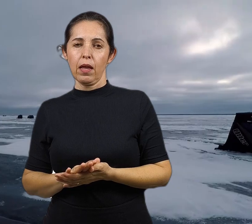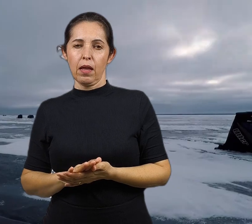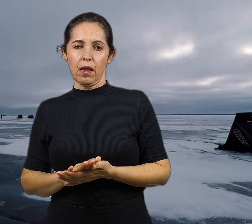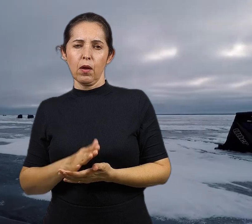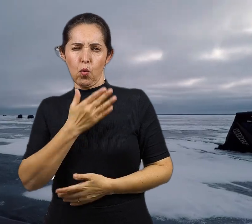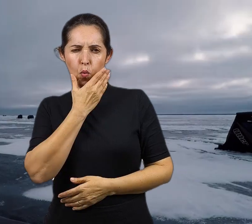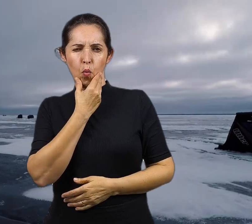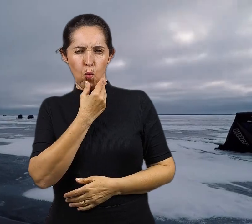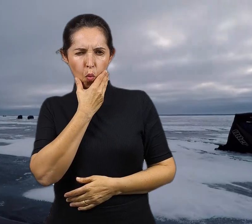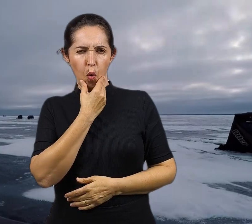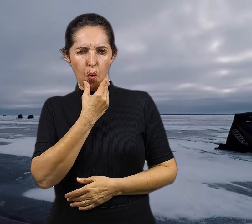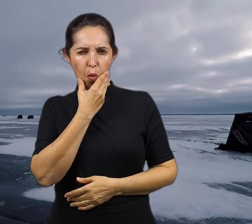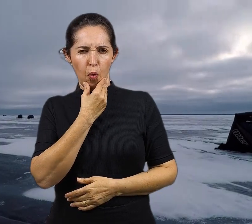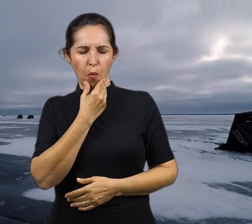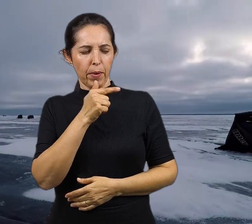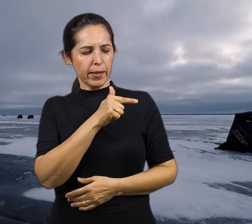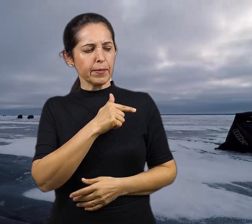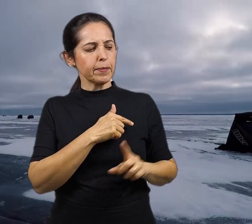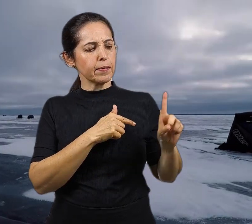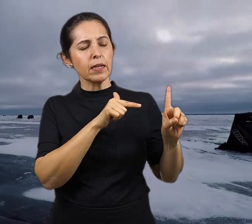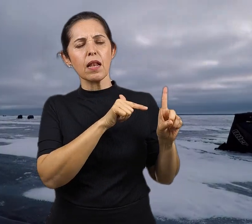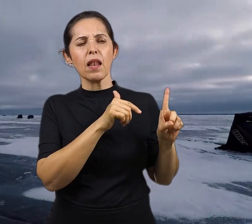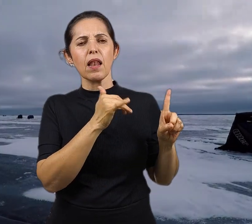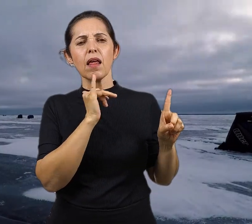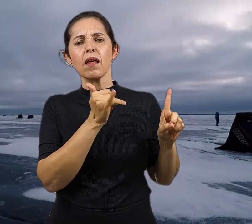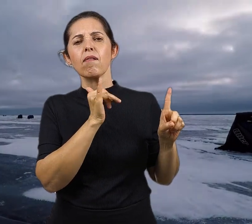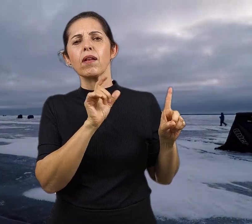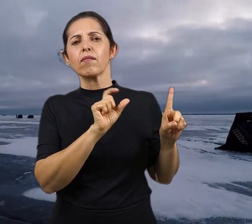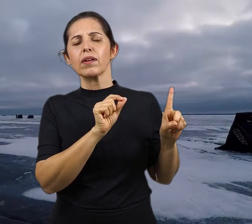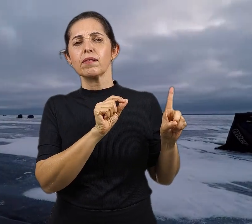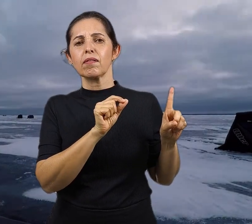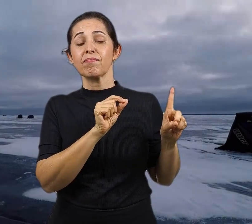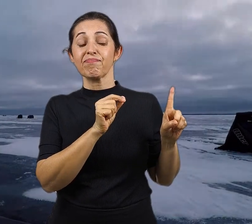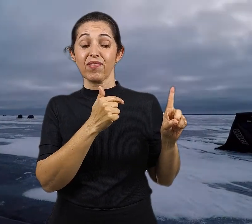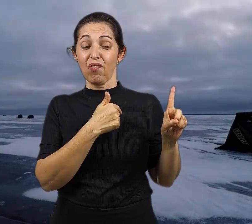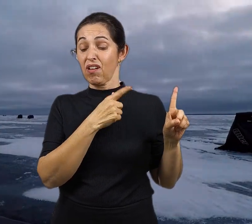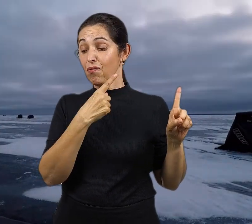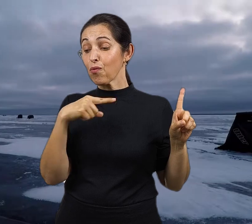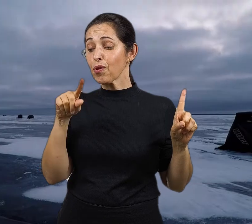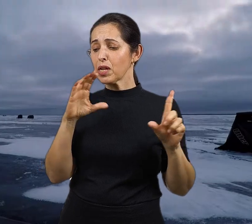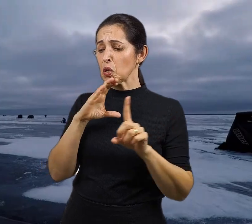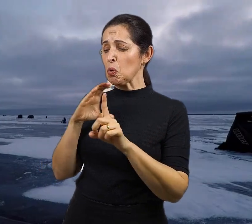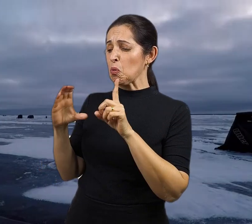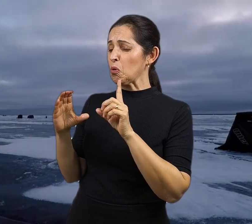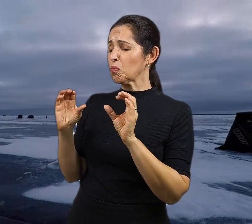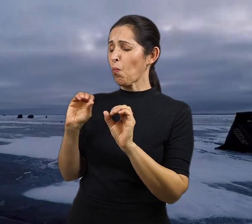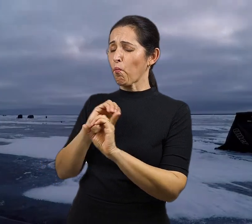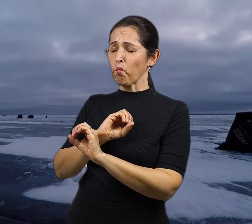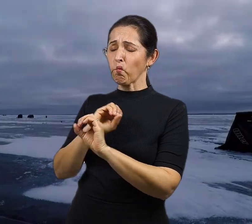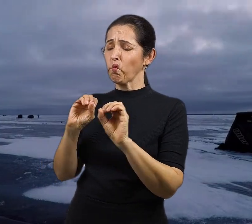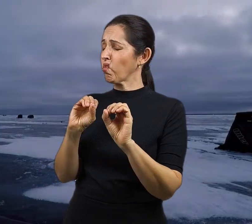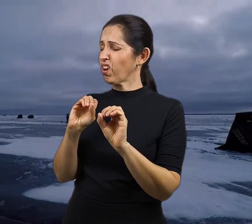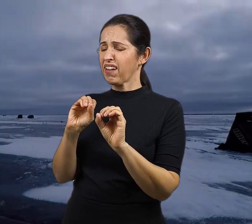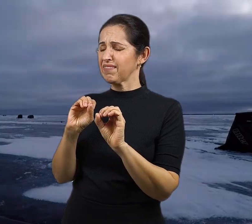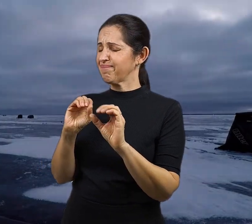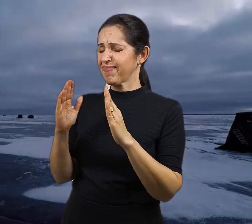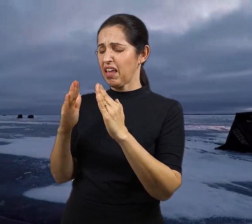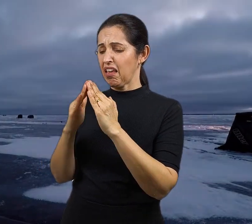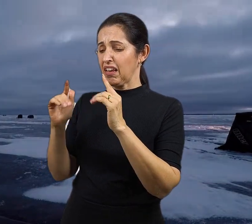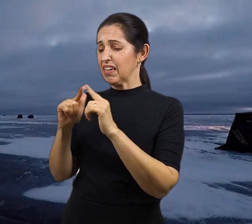dizia assim: olha, eu não consegui ir na igreja, eu não estou conseguindo ir nos cultos, minha vida devocional com Deus não está muito bem, mas eu vou trabalhar